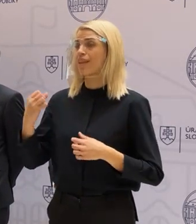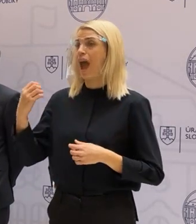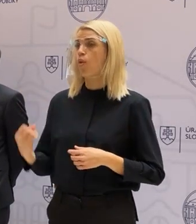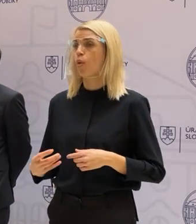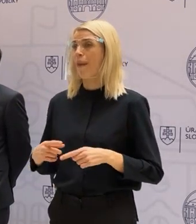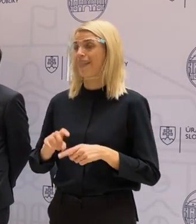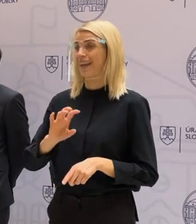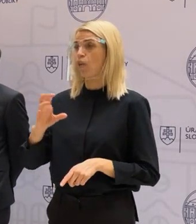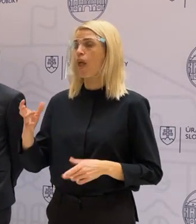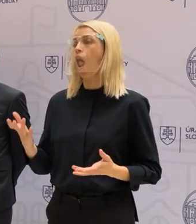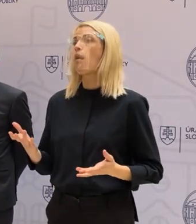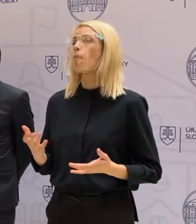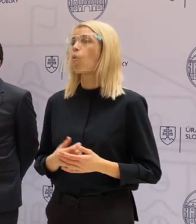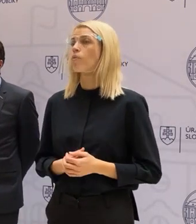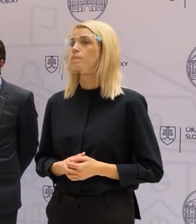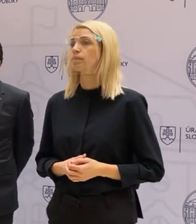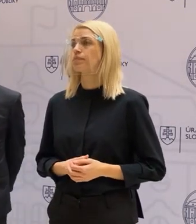ešte predčasne o tom rozprávať?